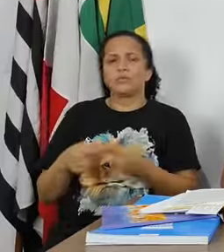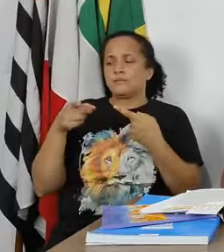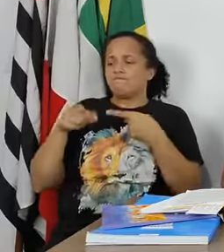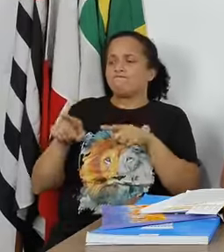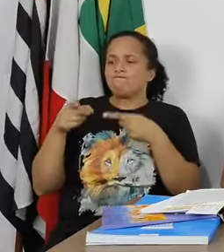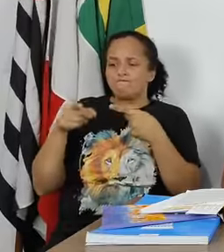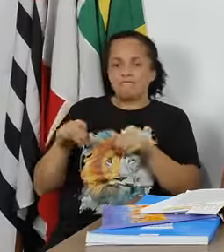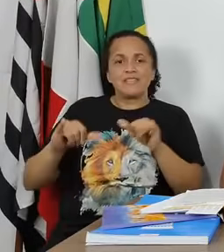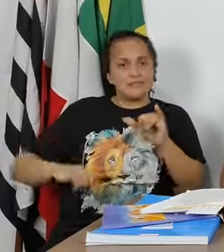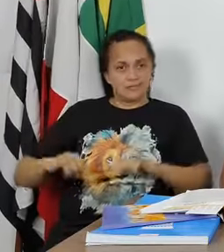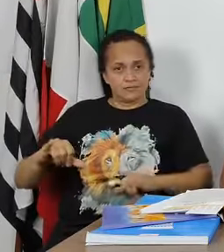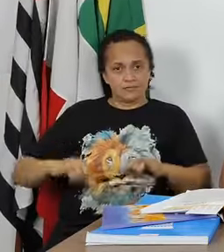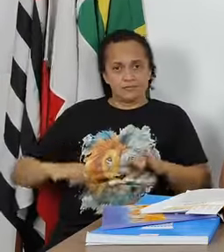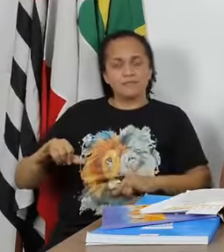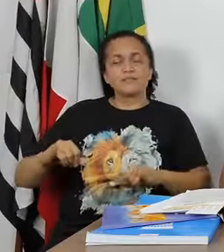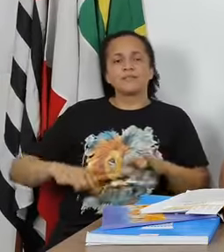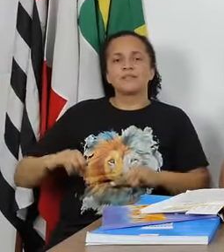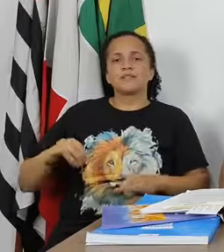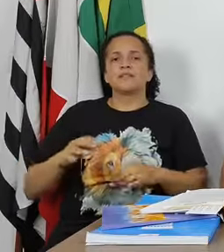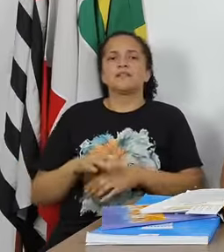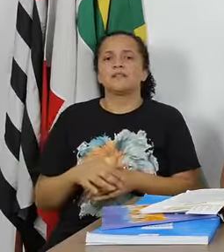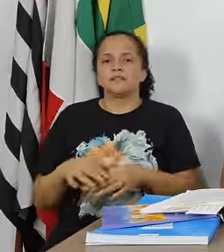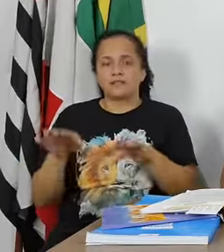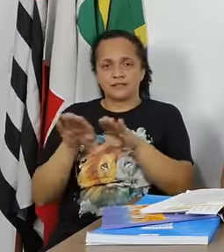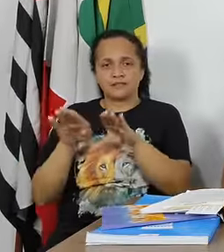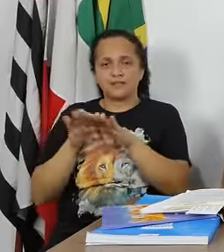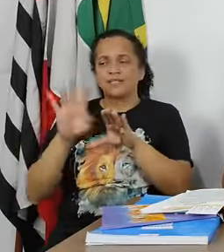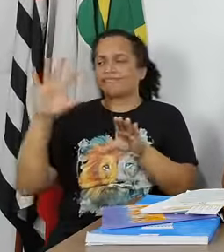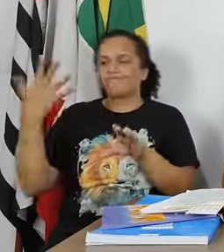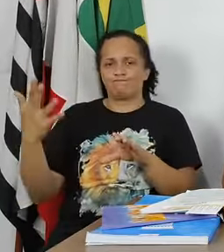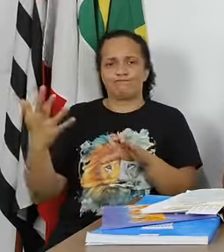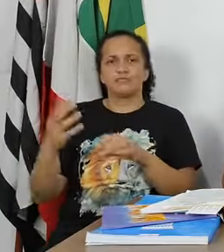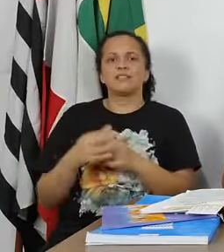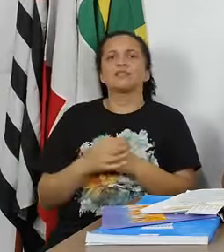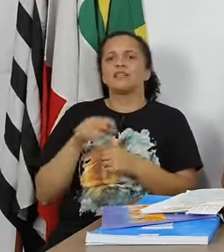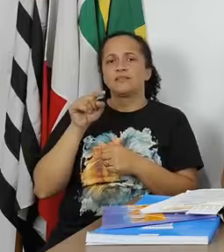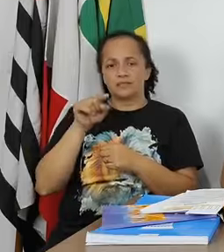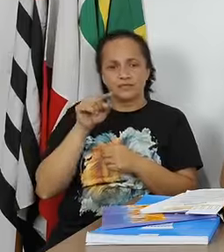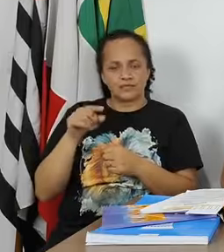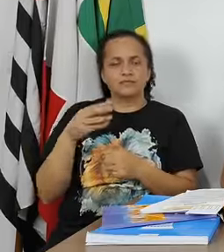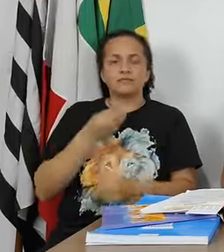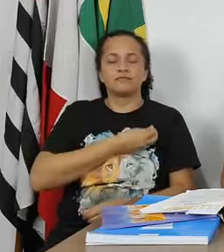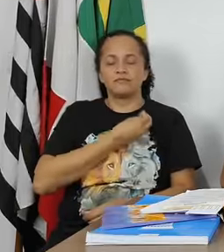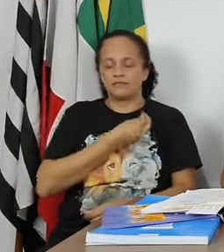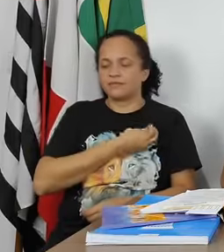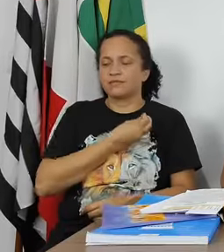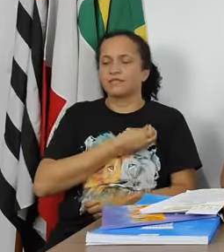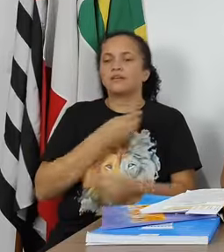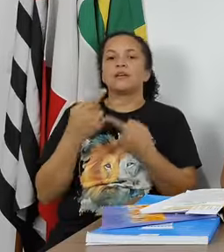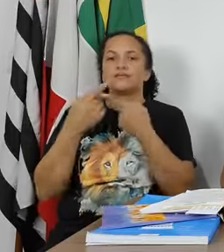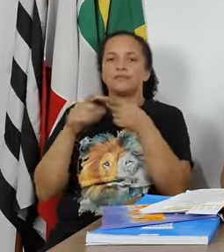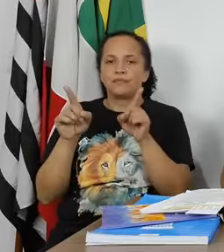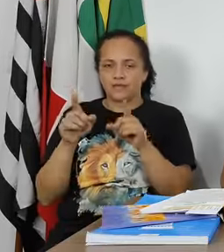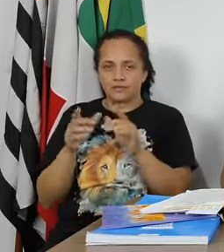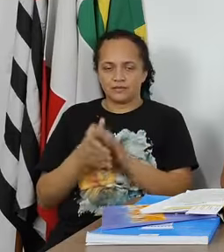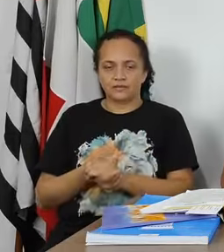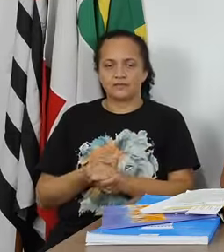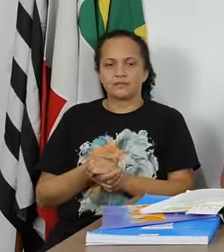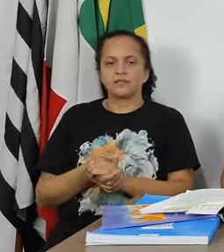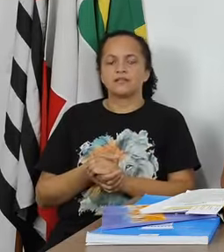aconteceram em Antioquia, em Icônio e Listra, que várias perseguições tenho suportado. De todas, entretanto,